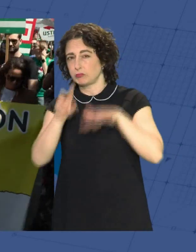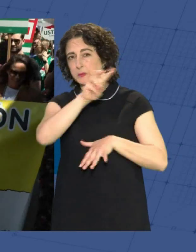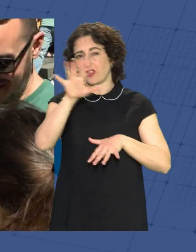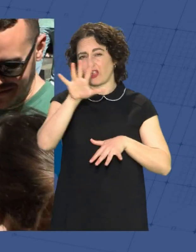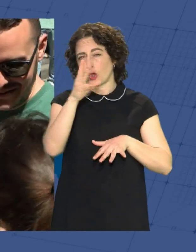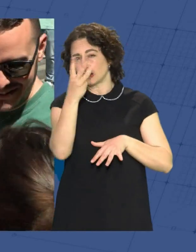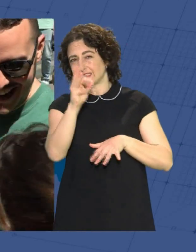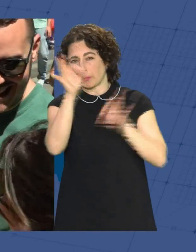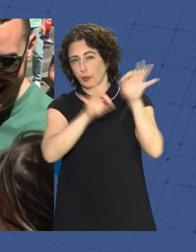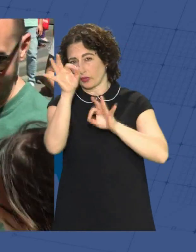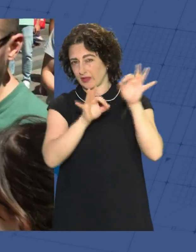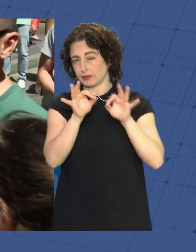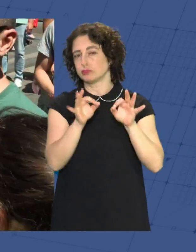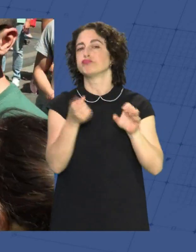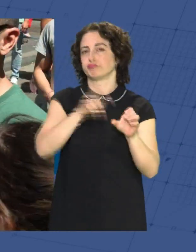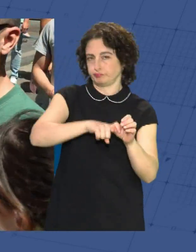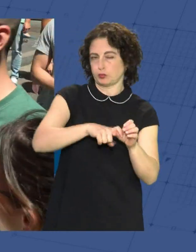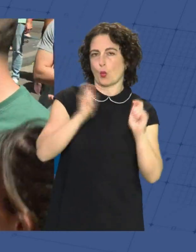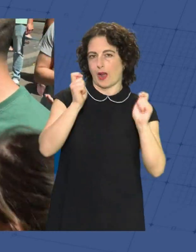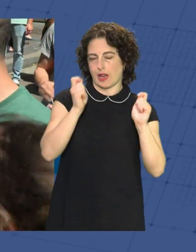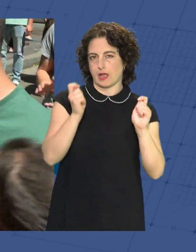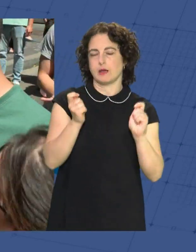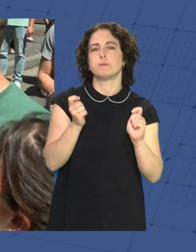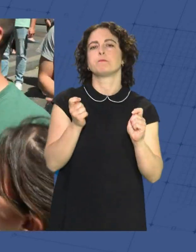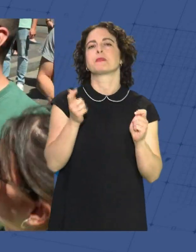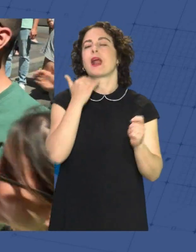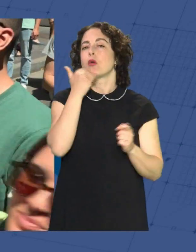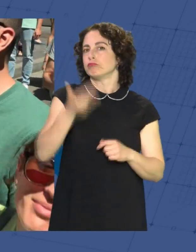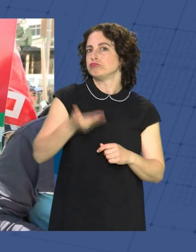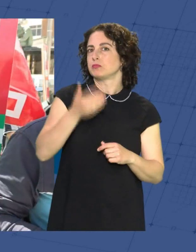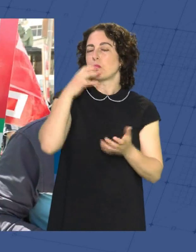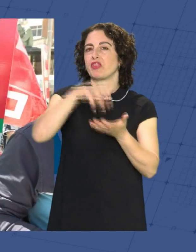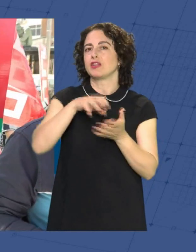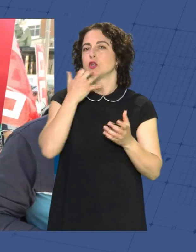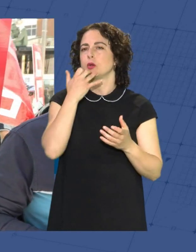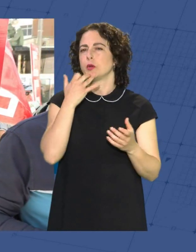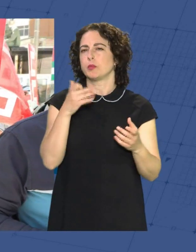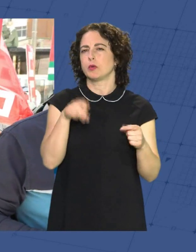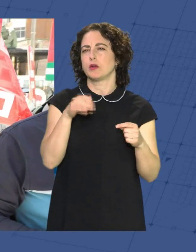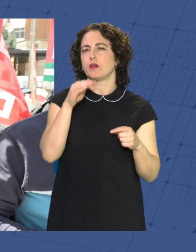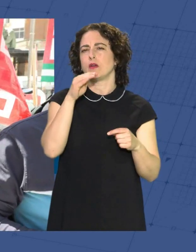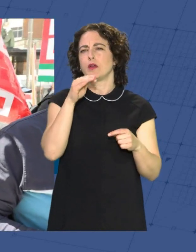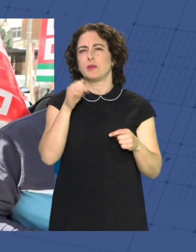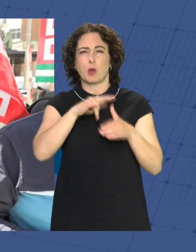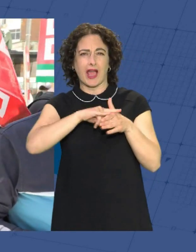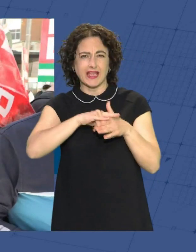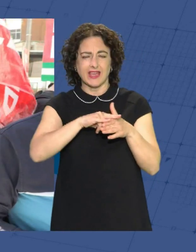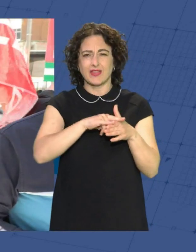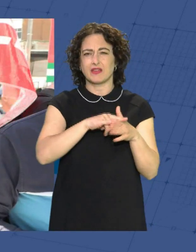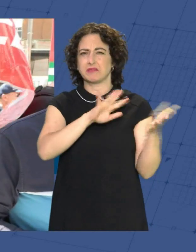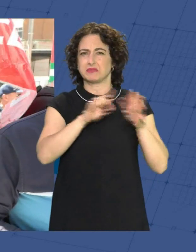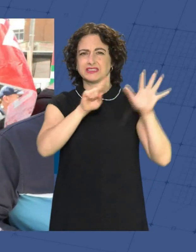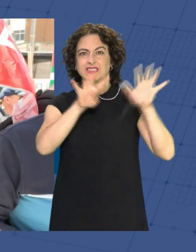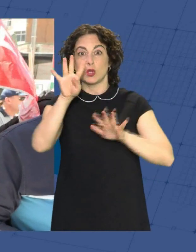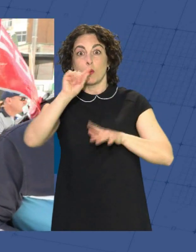-30% están secundando la huelga. Hay datos muy significativos, centros concretos como puede ser el CIFR Guardia de la Cañada alrededor del 69